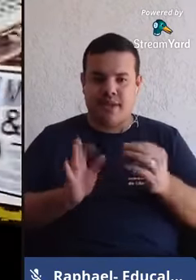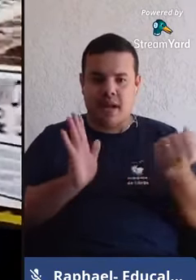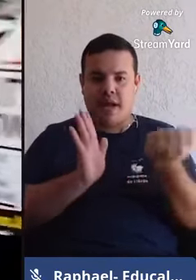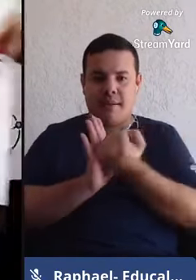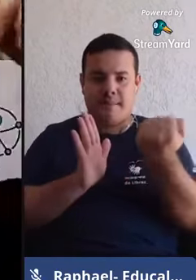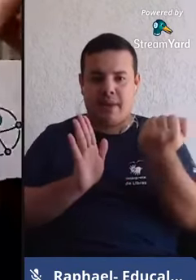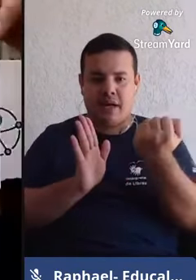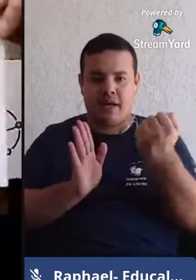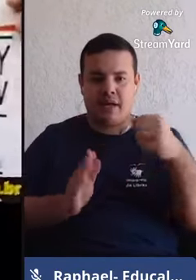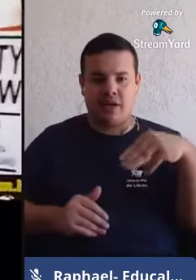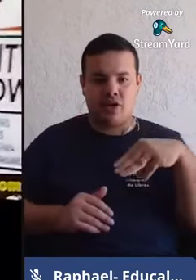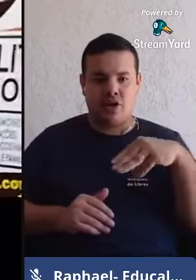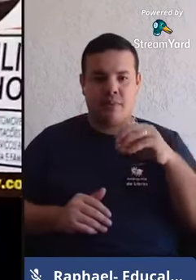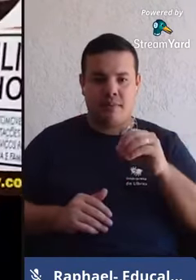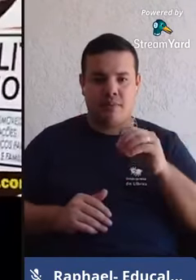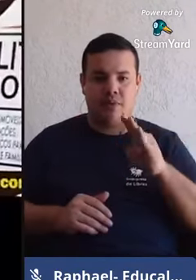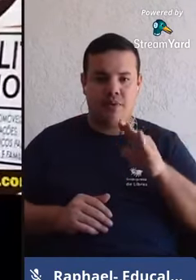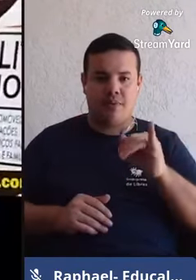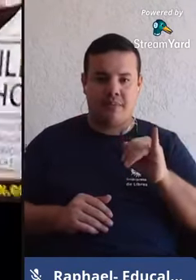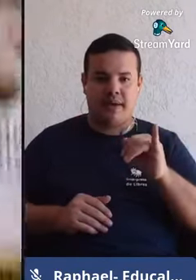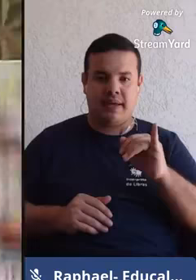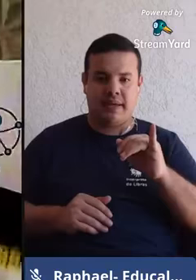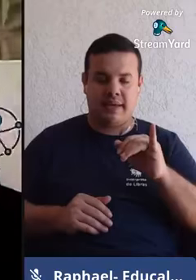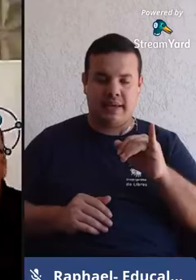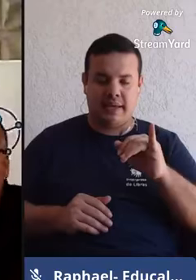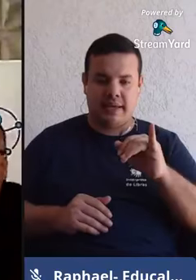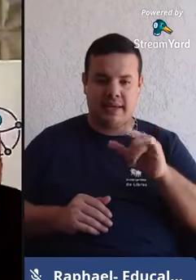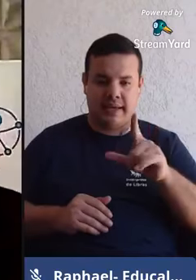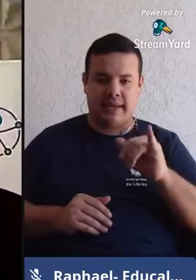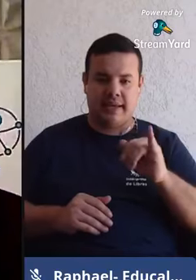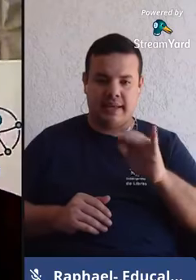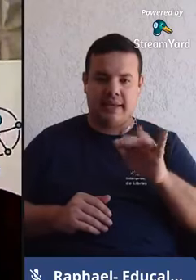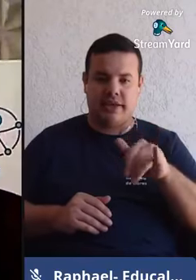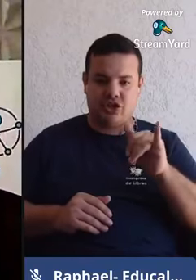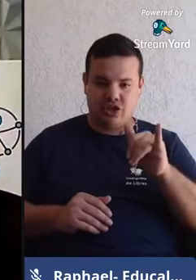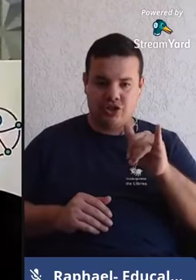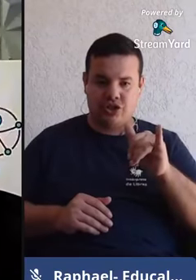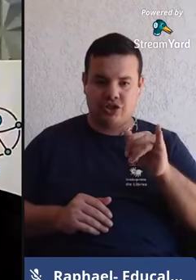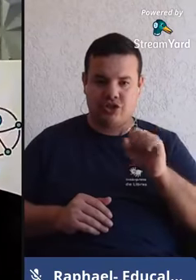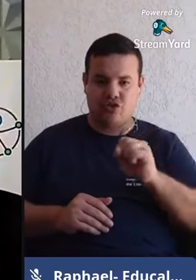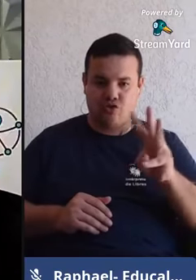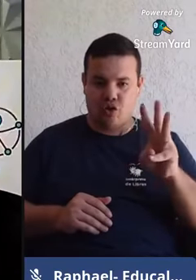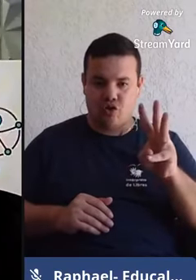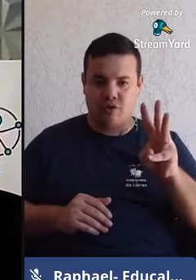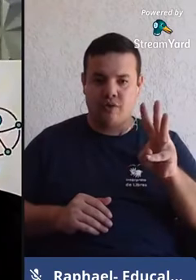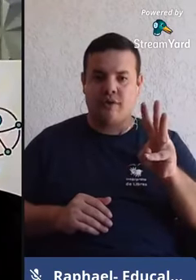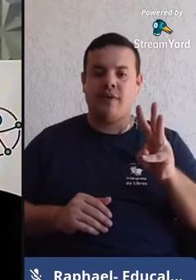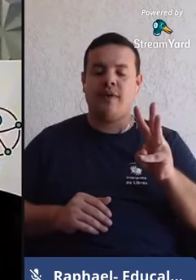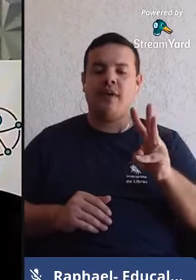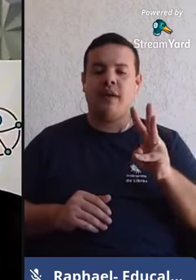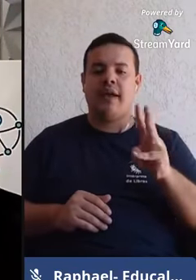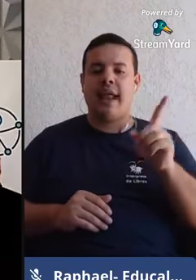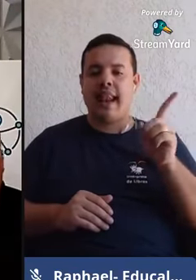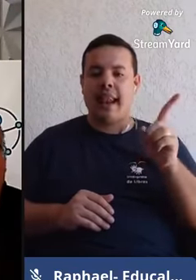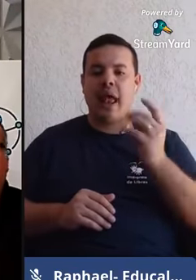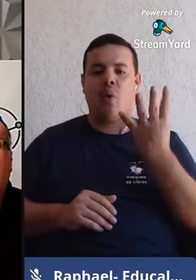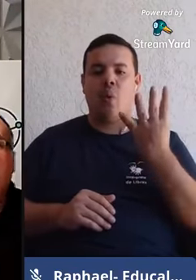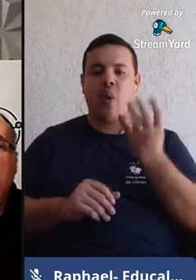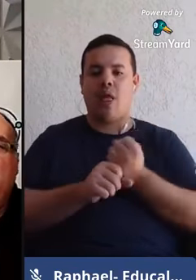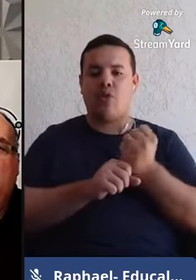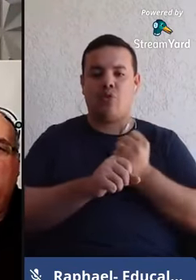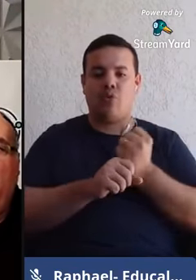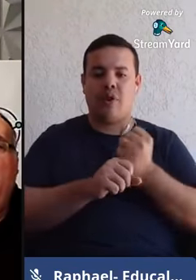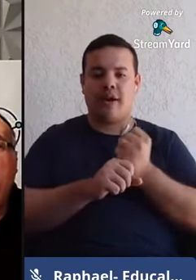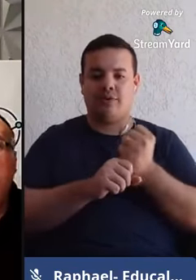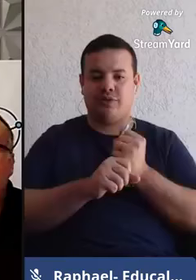né? O pessoal lembra aqui, o Mobility Show está aqui, ó. Né? O Mobility Show foi para o Campo de Marte, e lá nós ficamos 4 anos. Eram